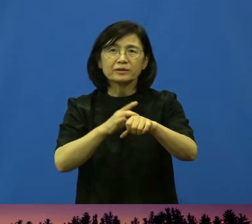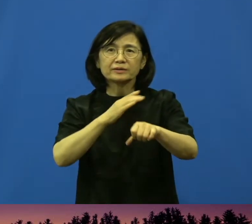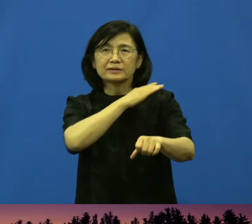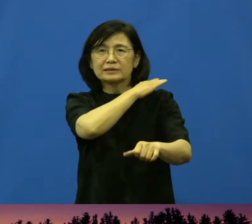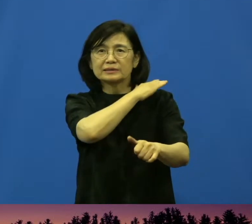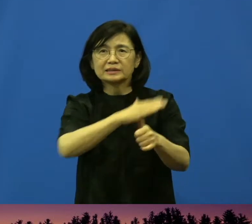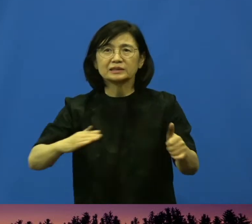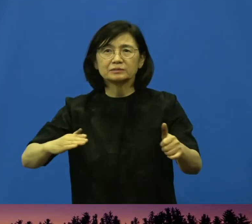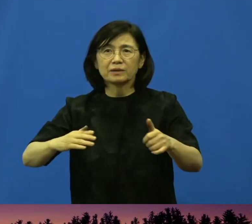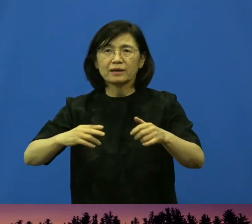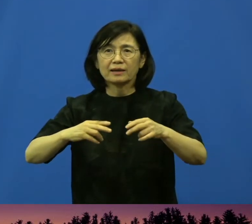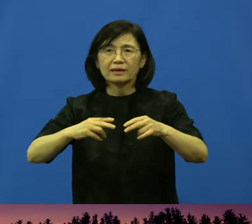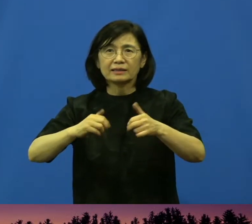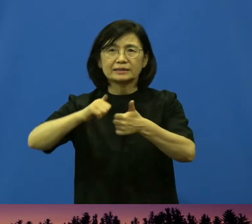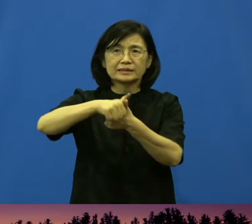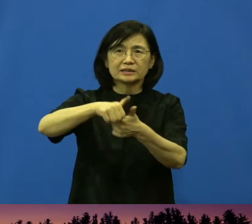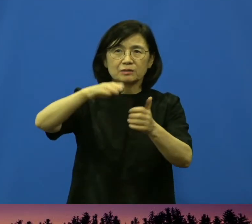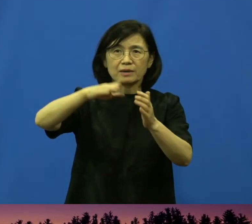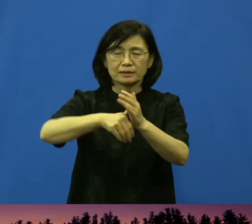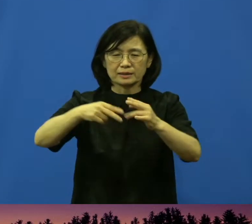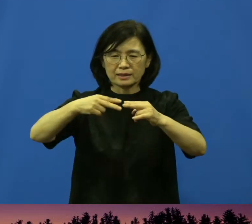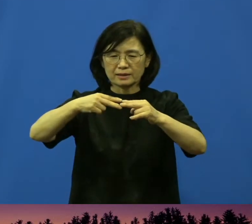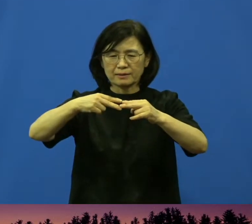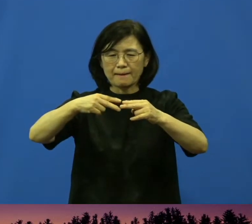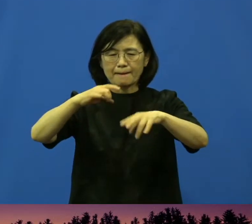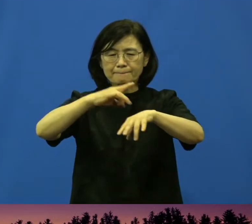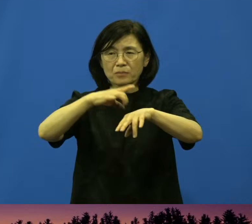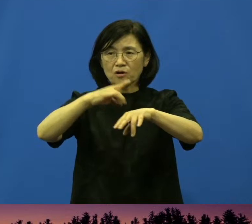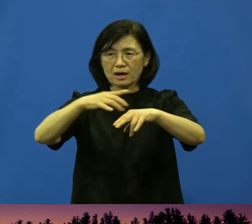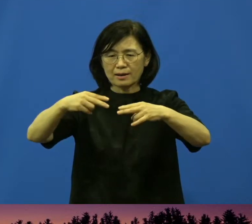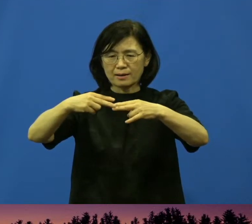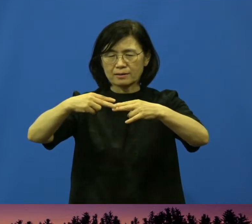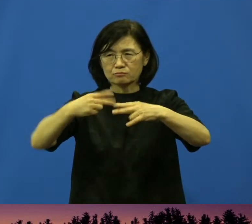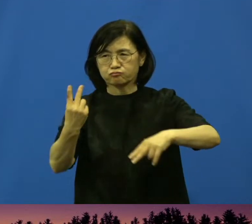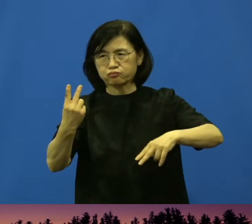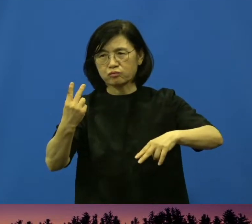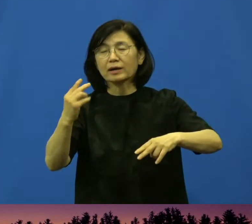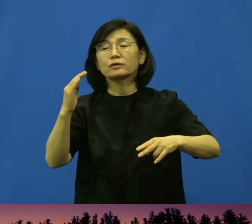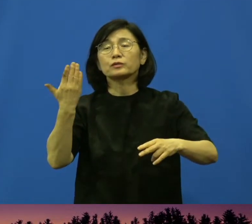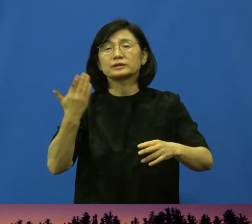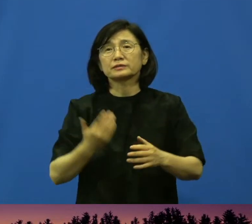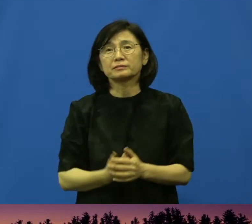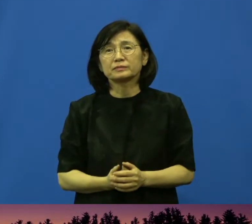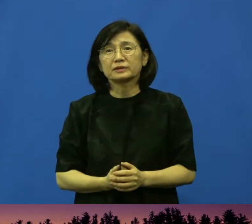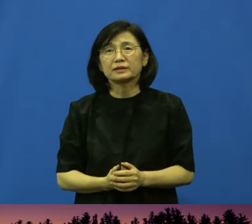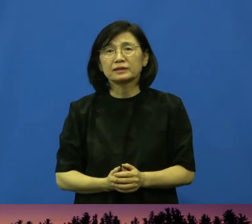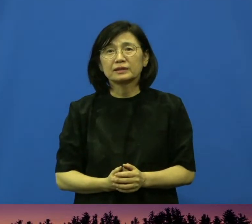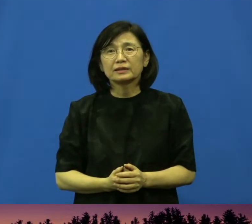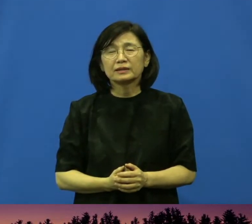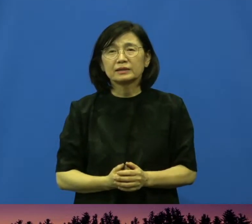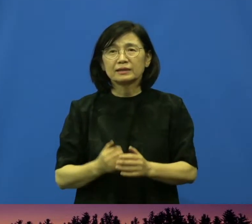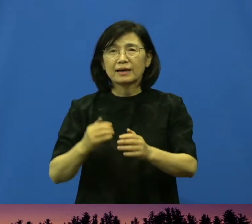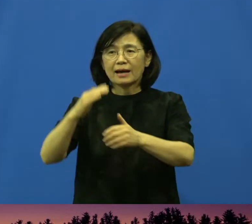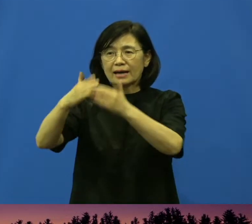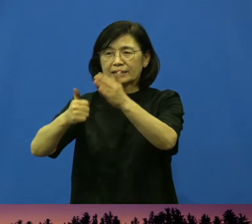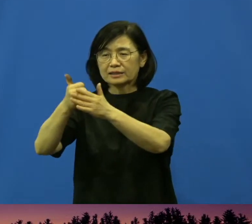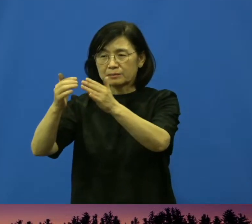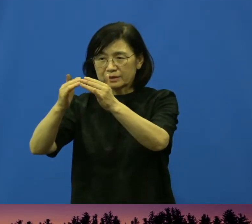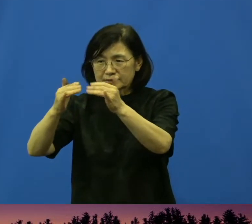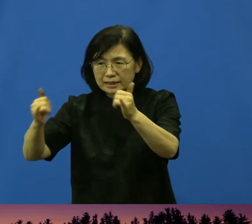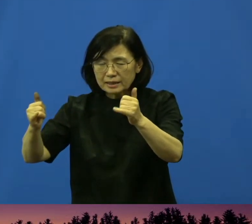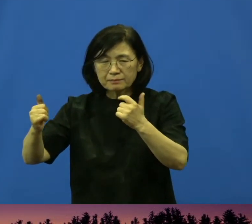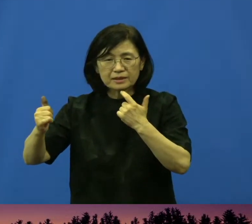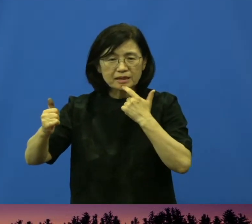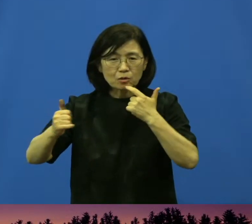때 어긋났더라 그래서 위골되었다는 거예요. 위골되었다. 여기 보니까 자기가 야곱을 이기지 못한다고 그랬어요.